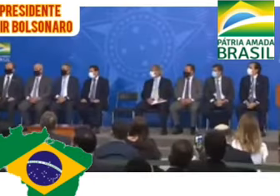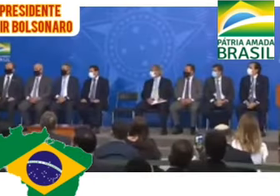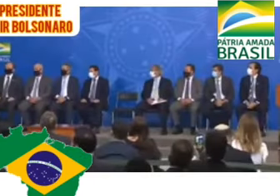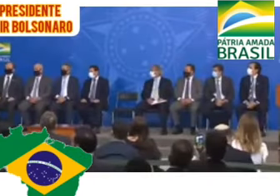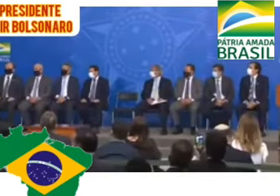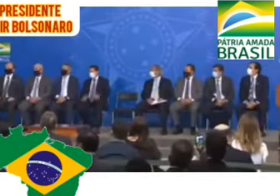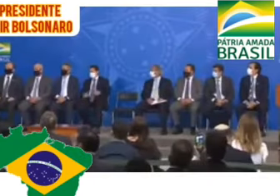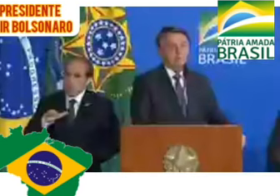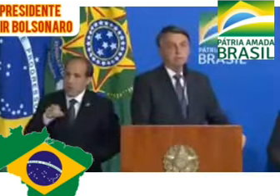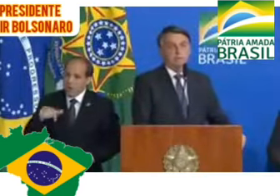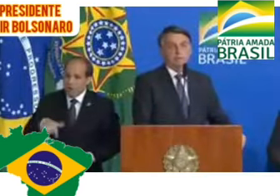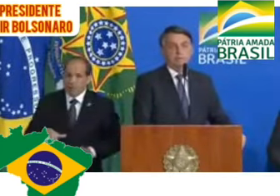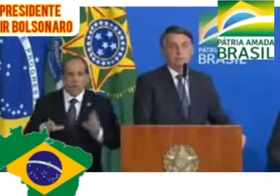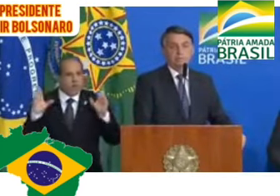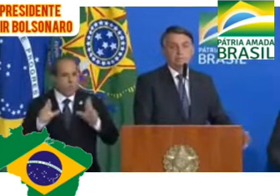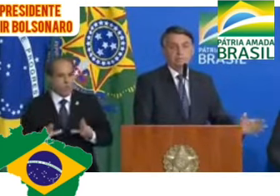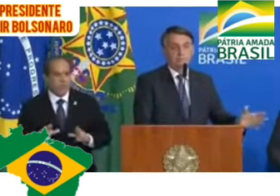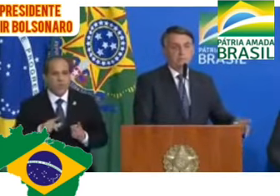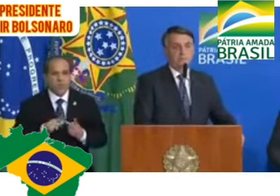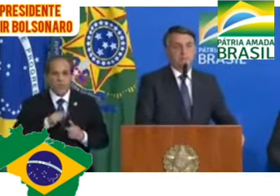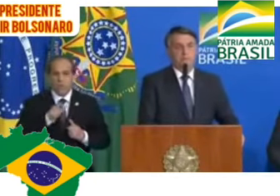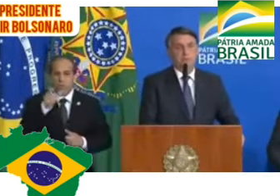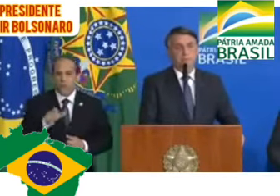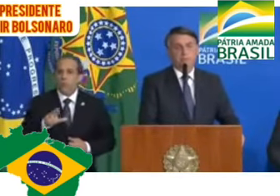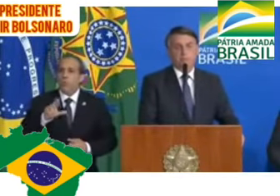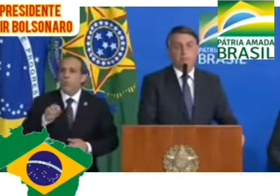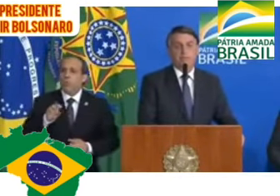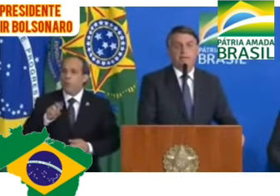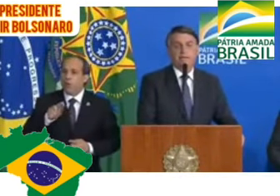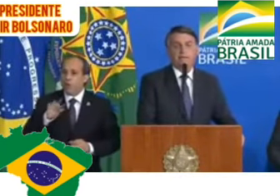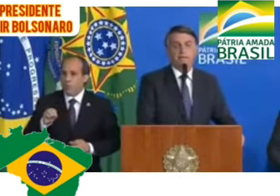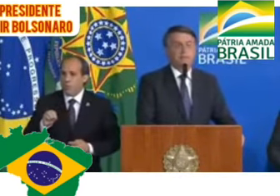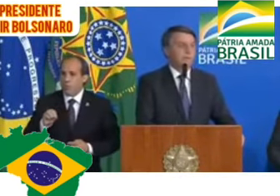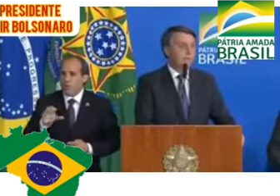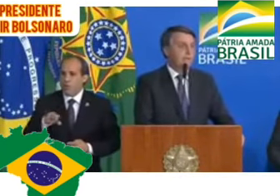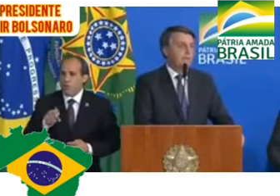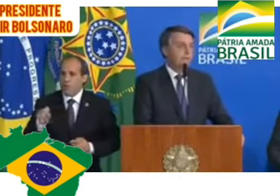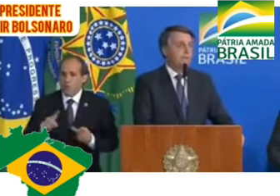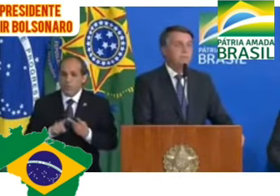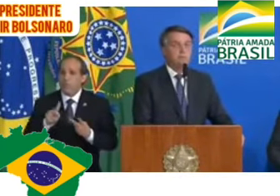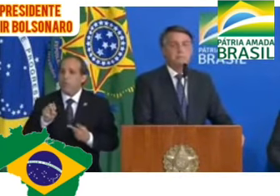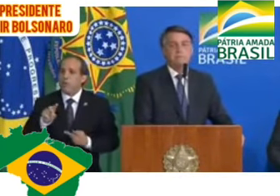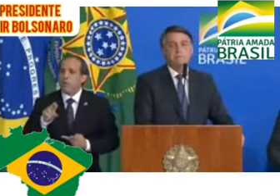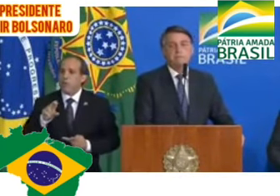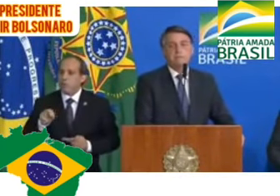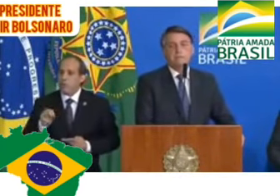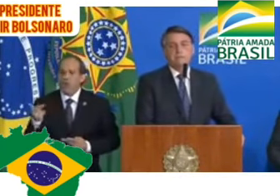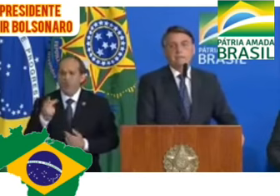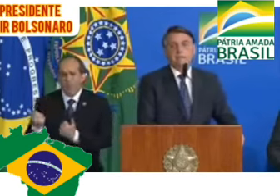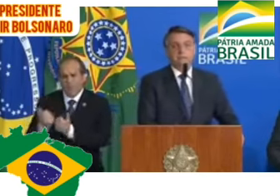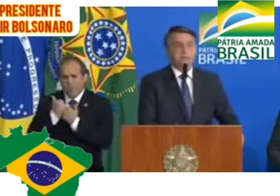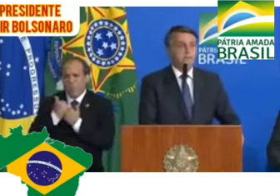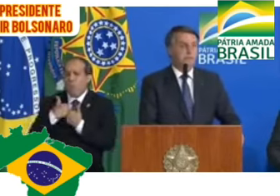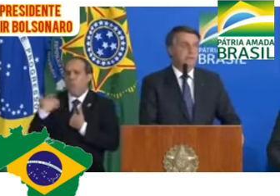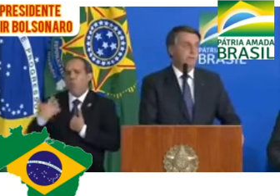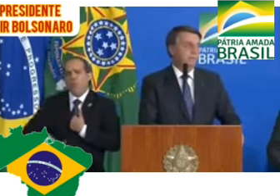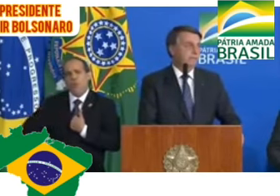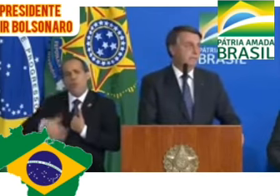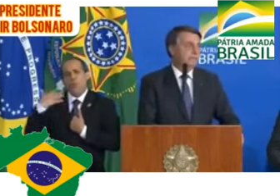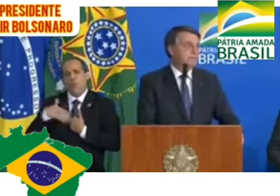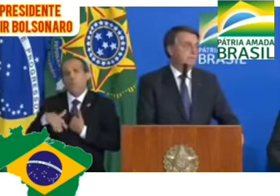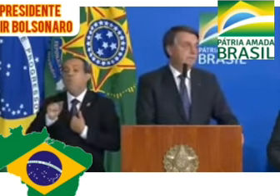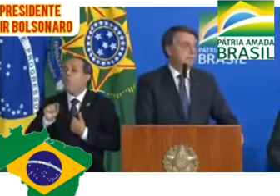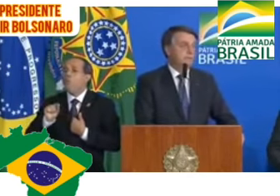representado pelo Roberto Campos e pelo Pedro Guimarães, que colaboraram e muito para que o